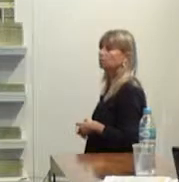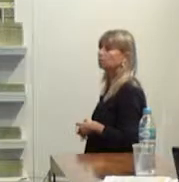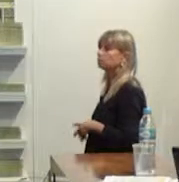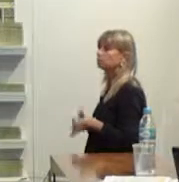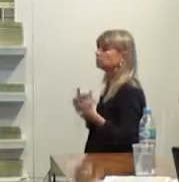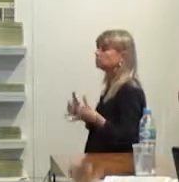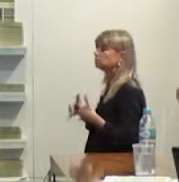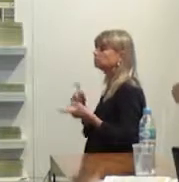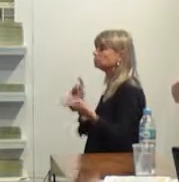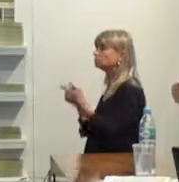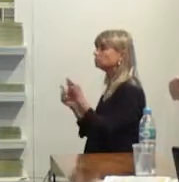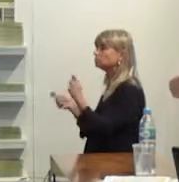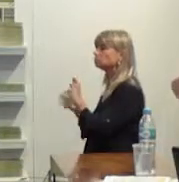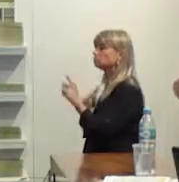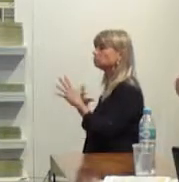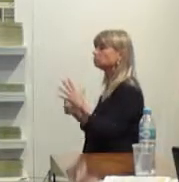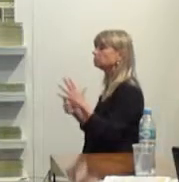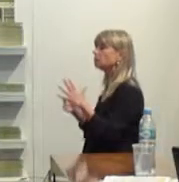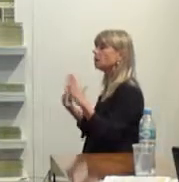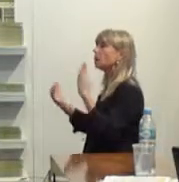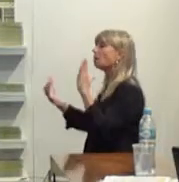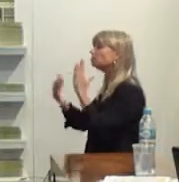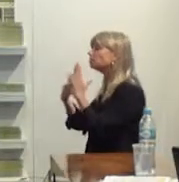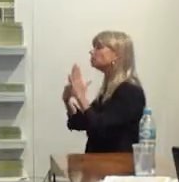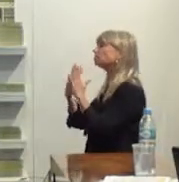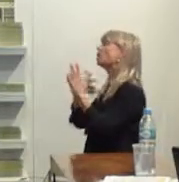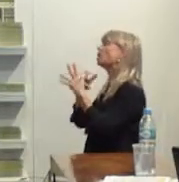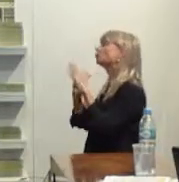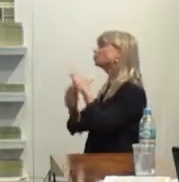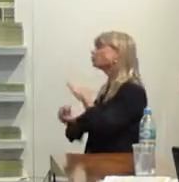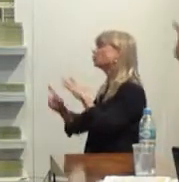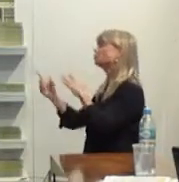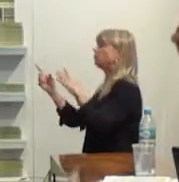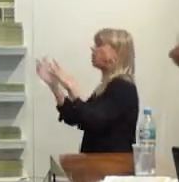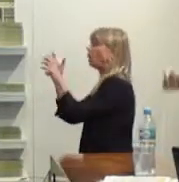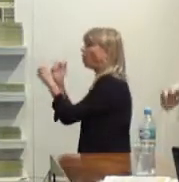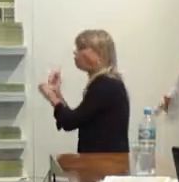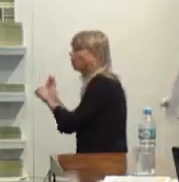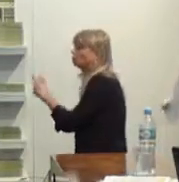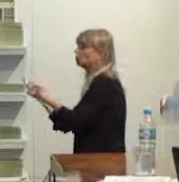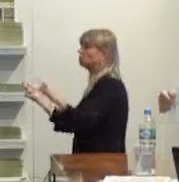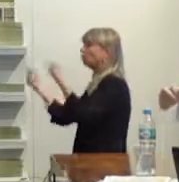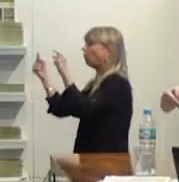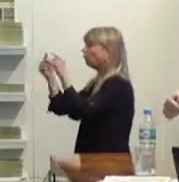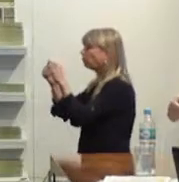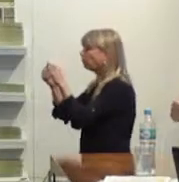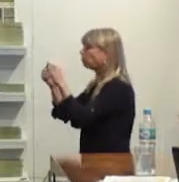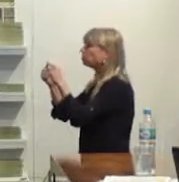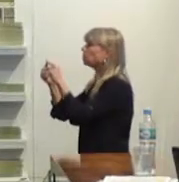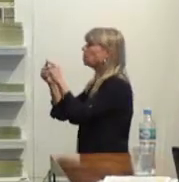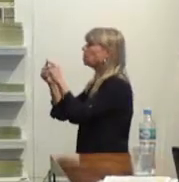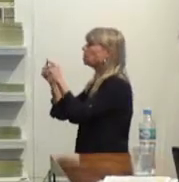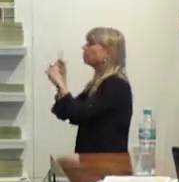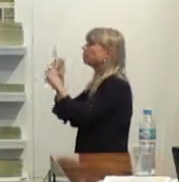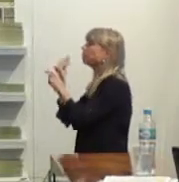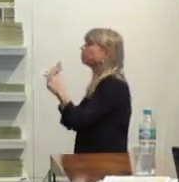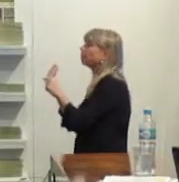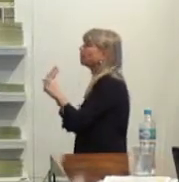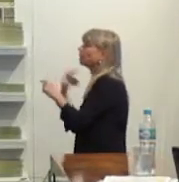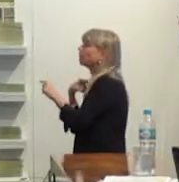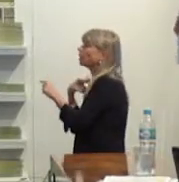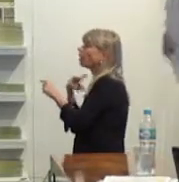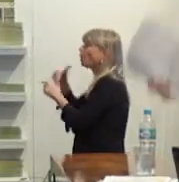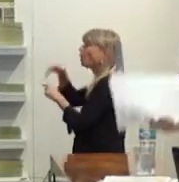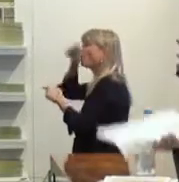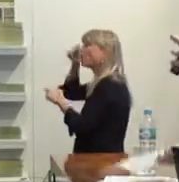la transversalidad entre las líneas de subte con Metrobús. Lo que no es bueno es que el Metrobús, como en el caso